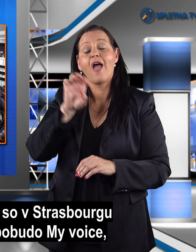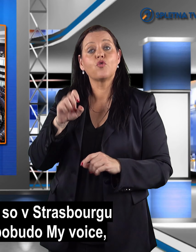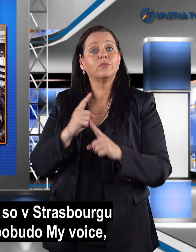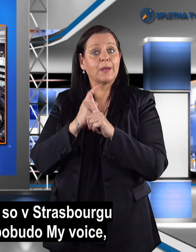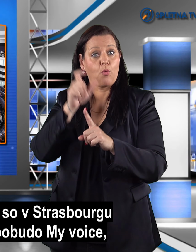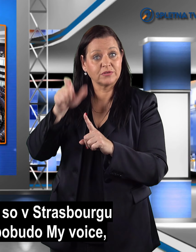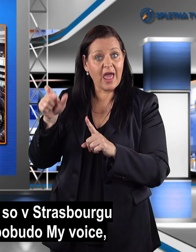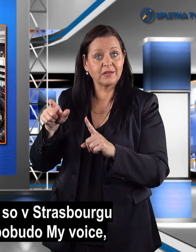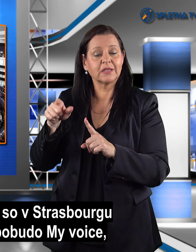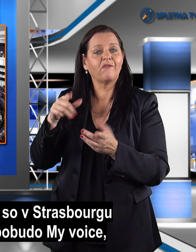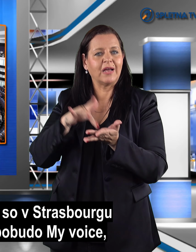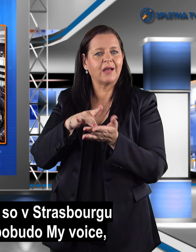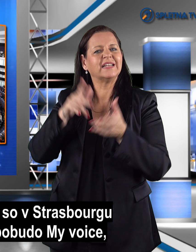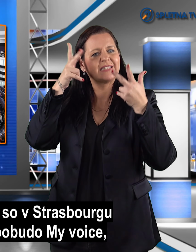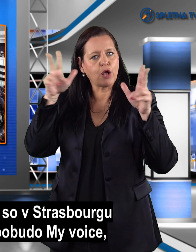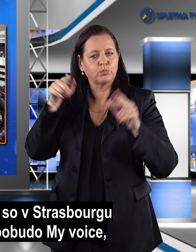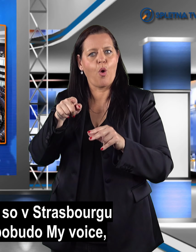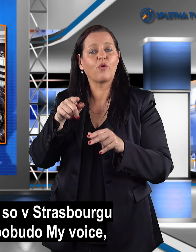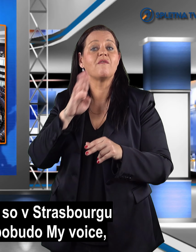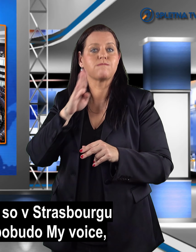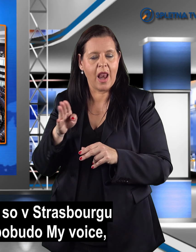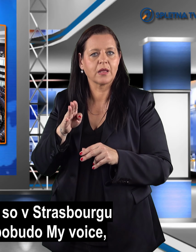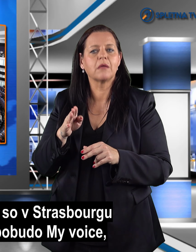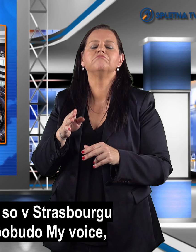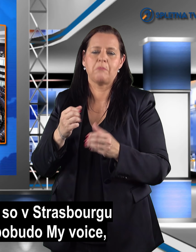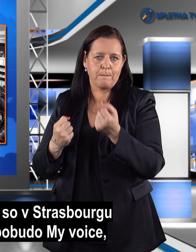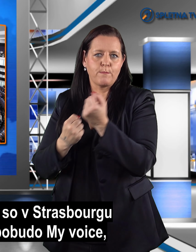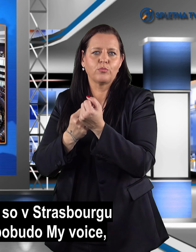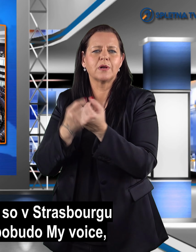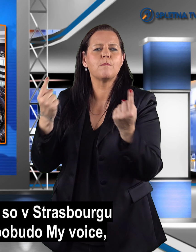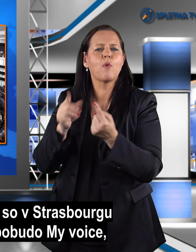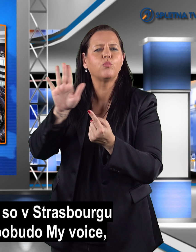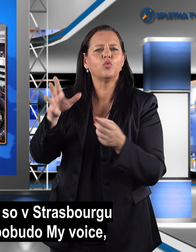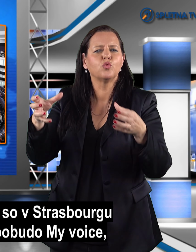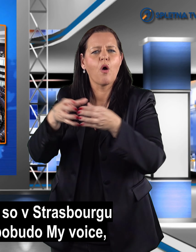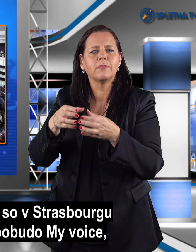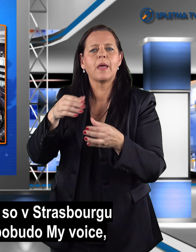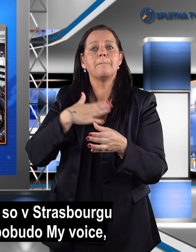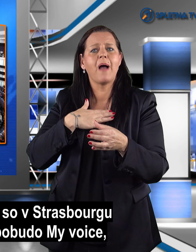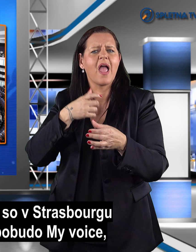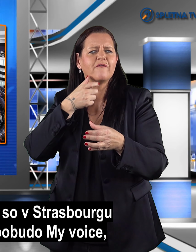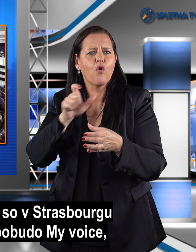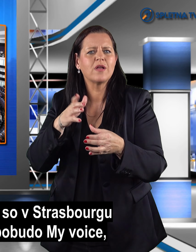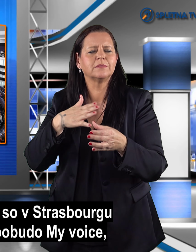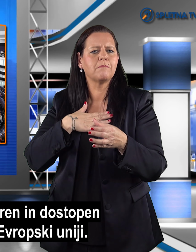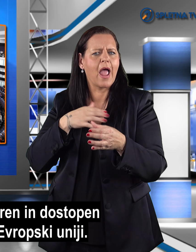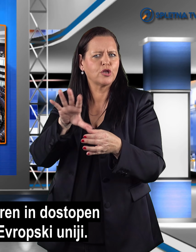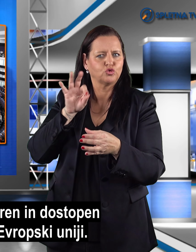Evropski poslanci so v Strasbourgu v Belgiji podprli pobudo My Voice, My Choice za varen in dostopen splav po vsej Evropski uniji.